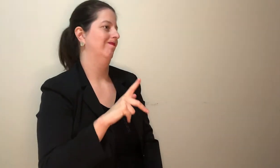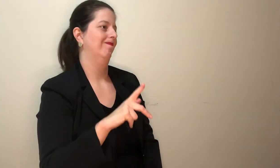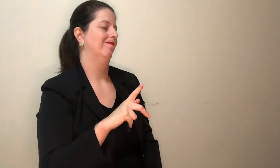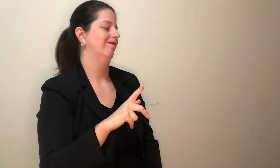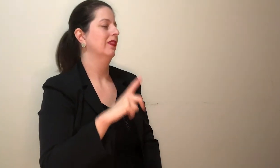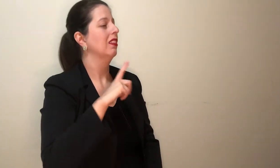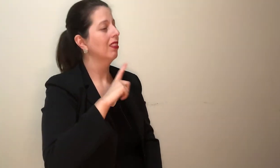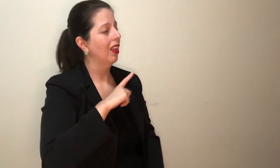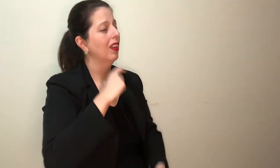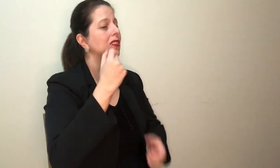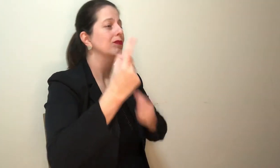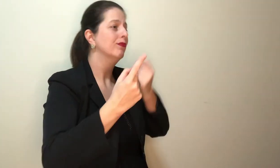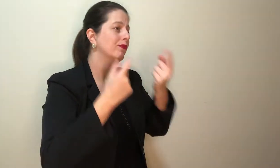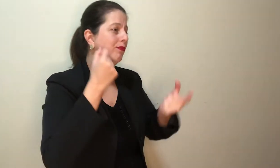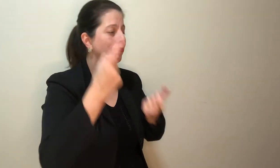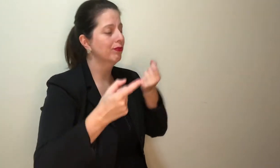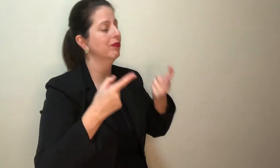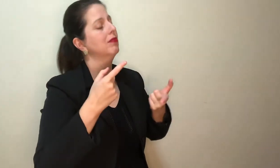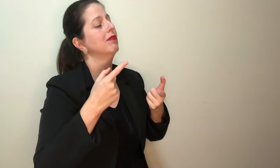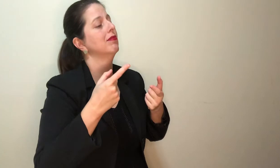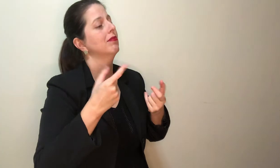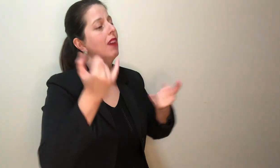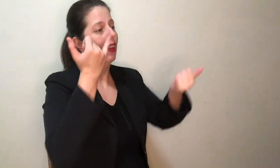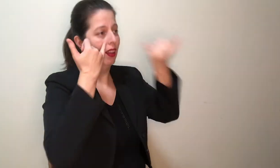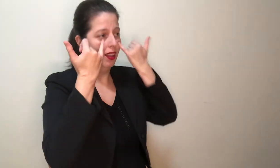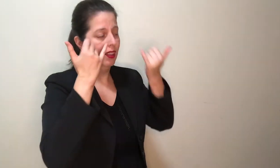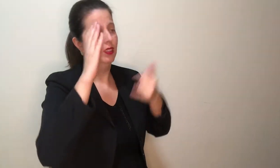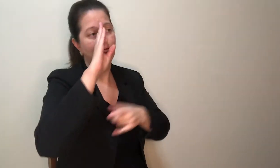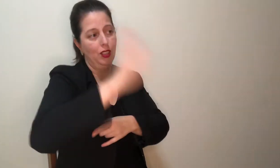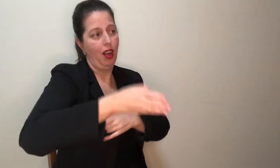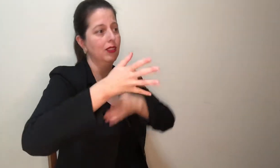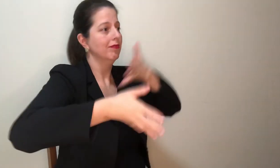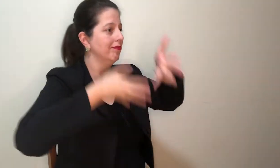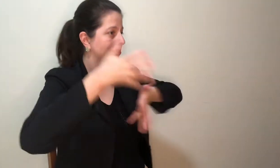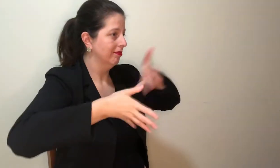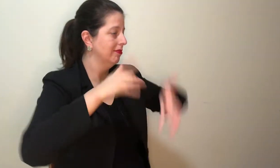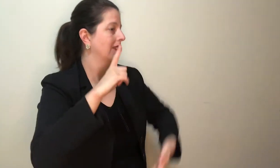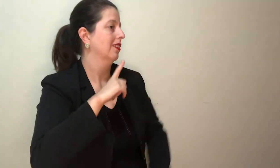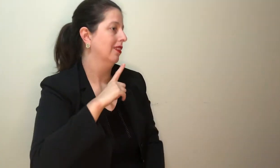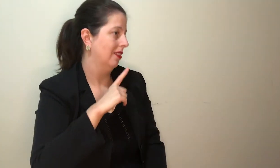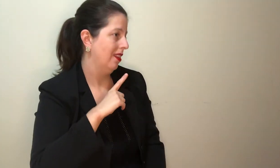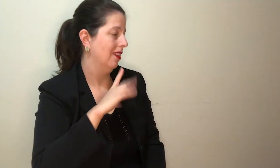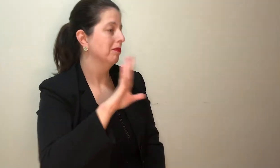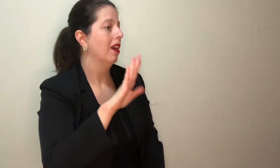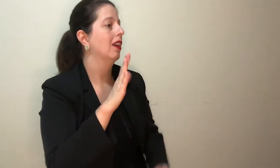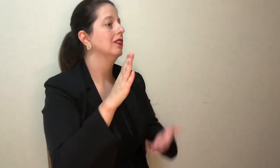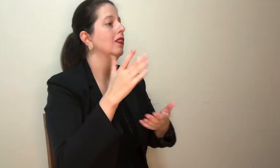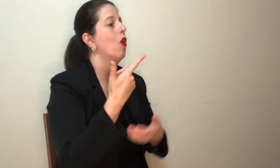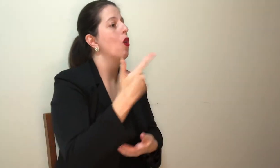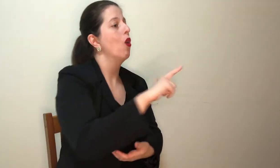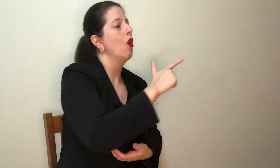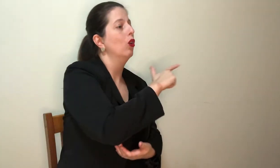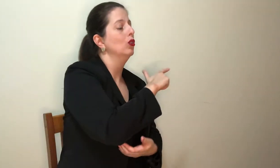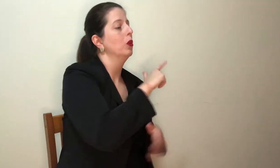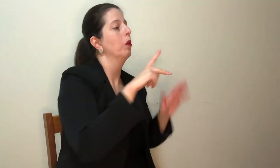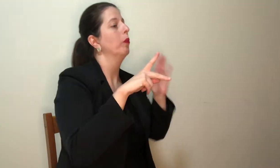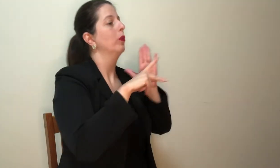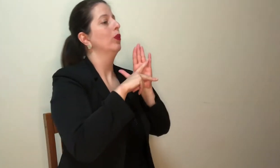coisas que a gente tem informações diretamente na língua de sinais. A maioria das coisas e informações são para os